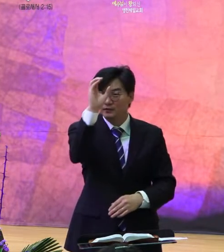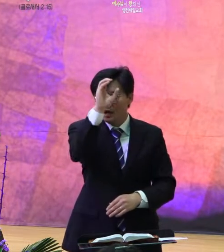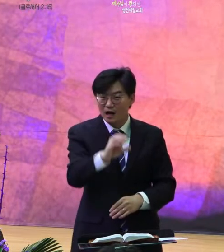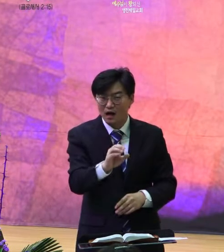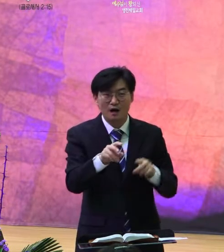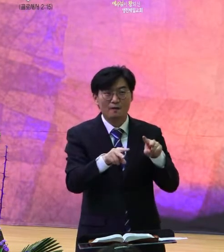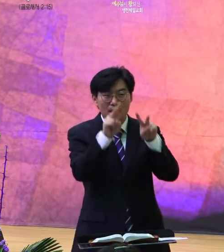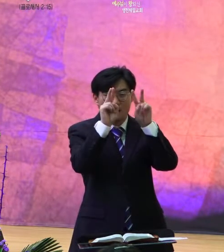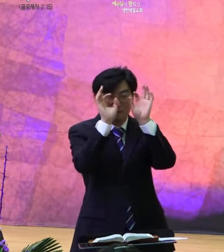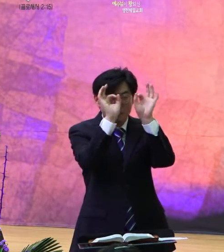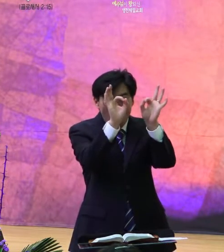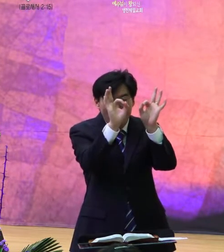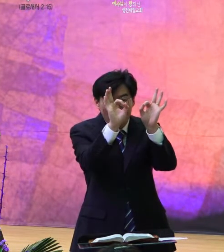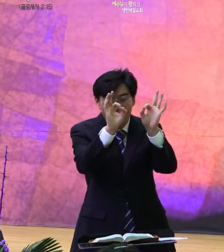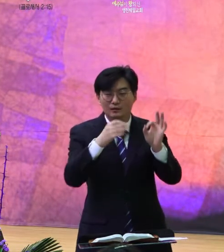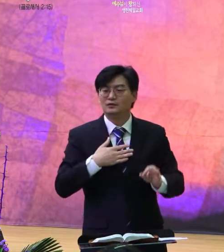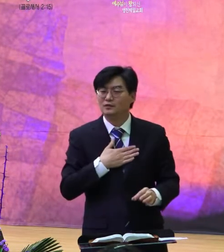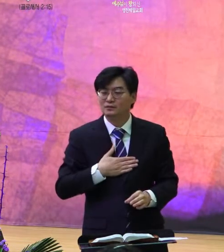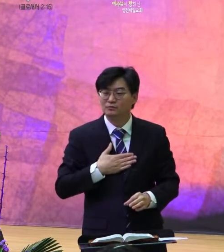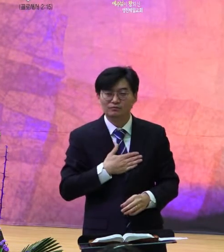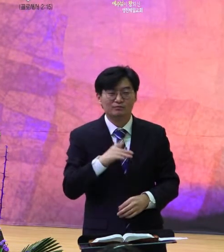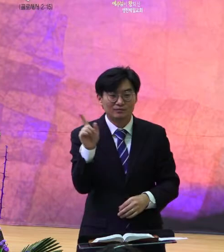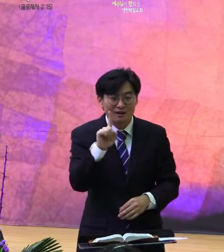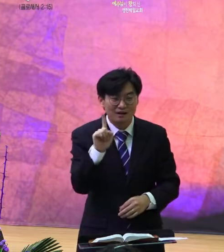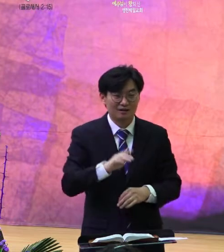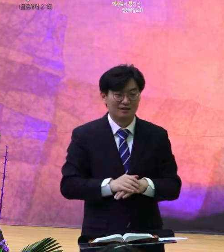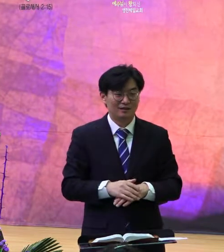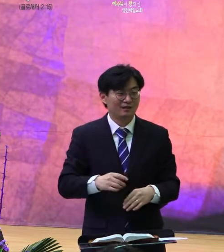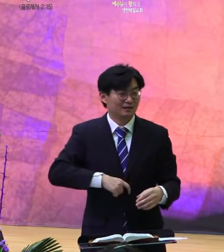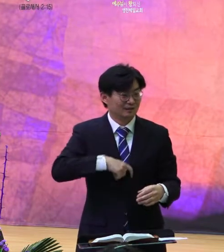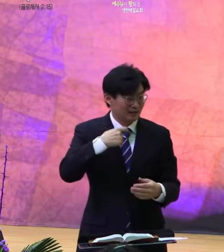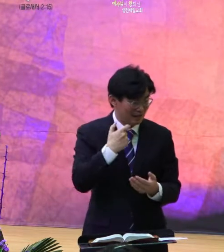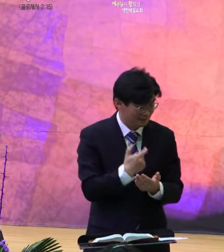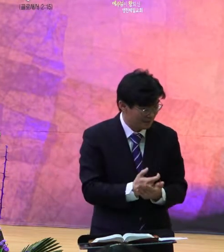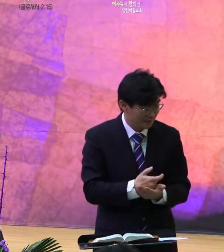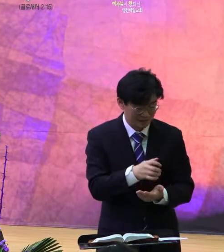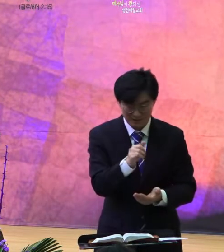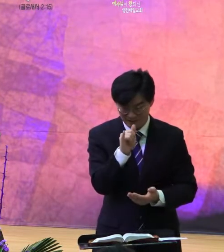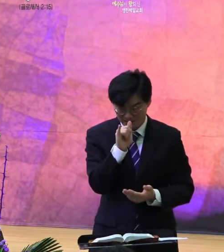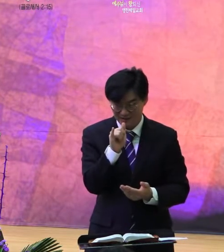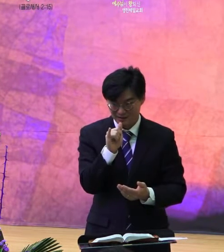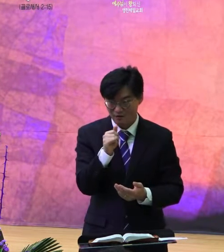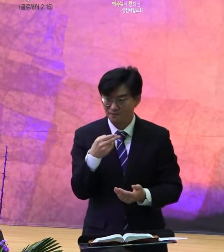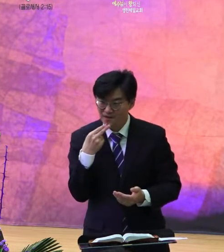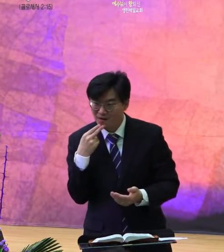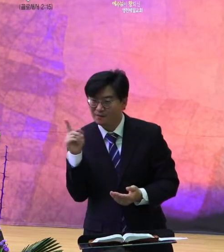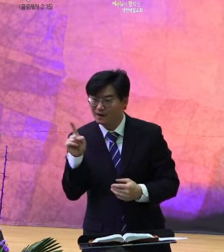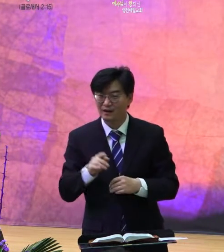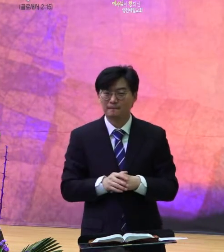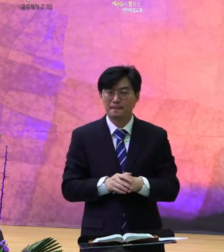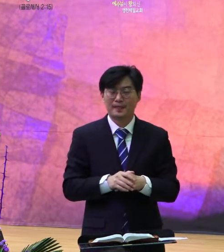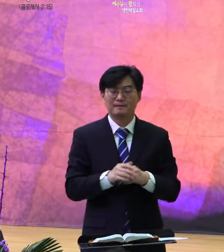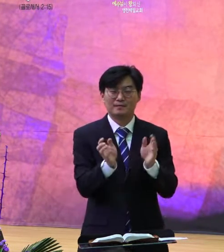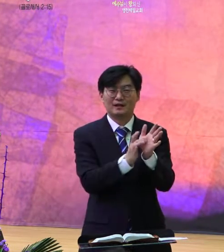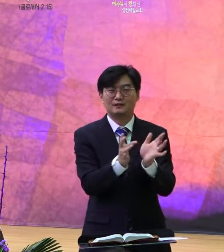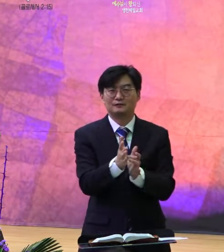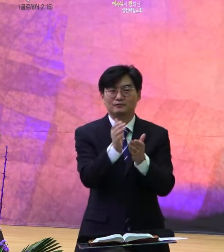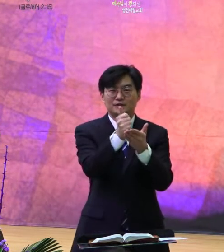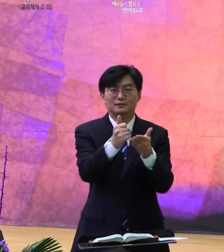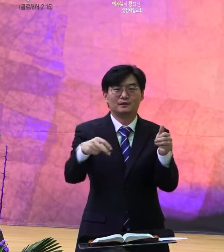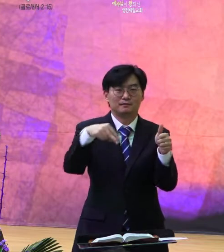십자가를 바라보면서 나를 위해서 십자가에 죽어주신 예수님의 그 대속의 죽음, 예수님의 그